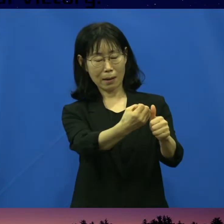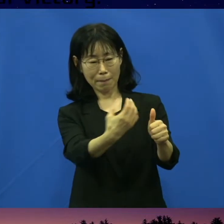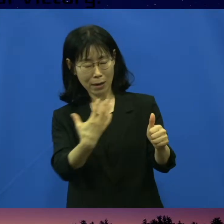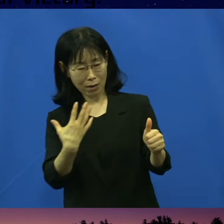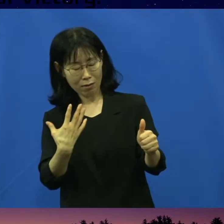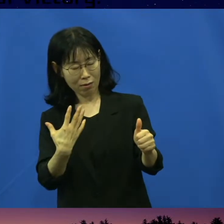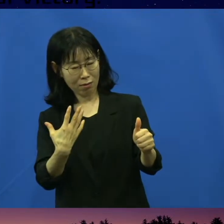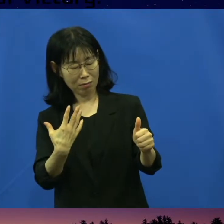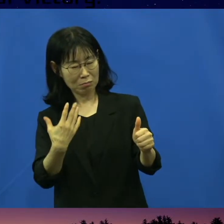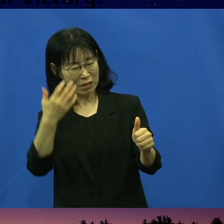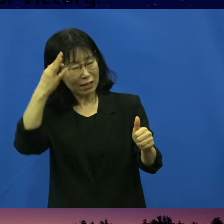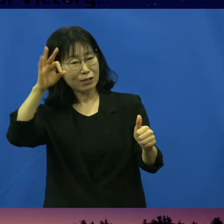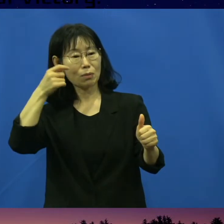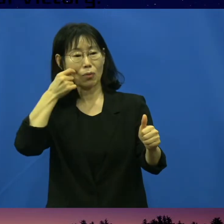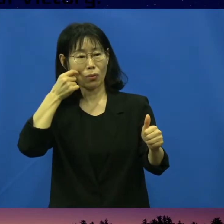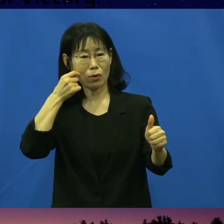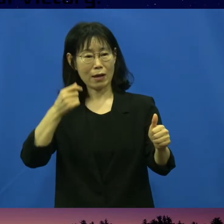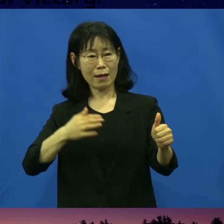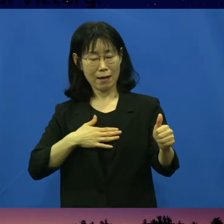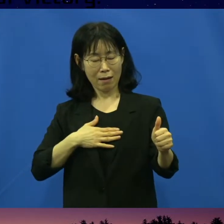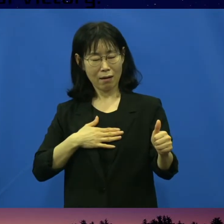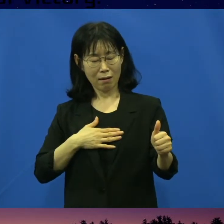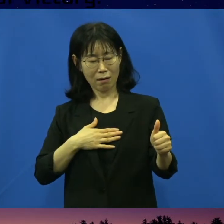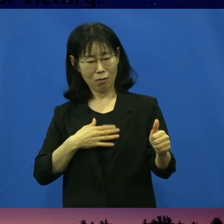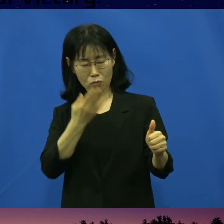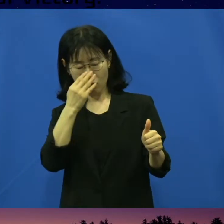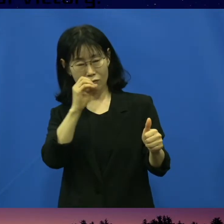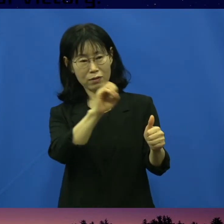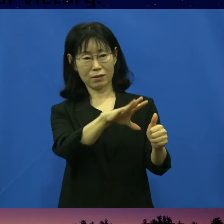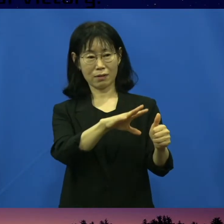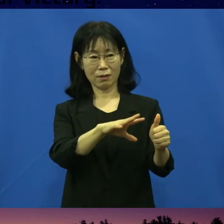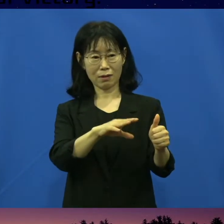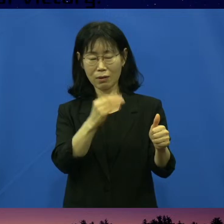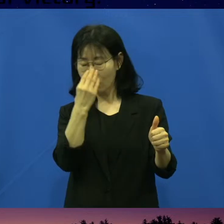논리, 자기의 개똥철학.